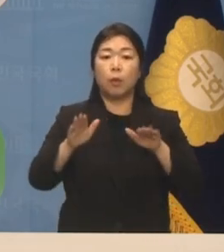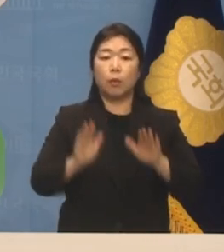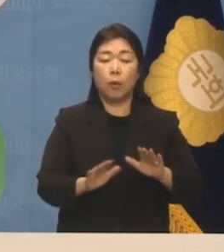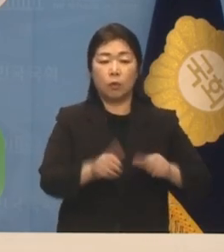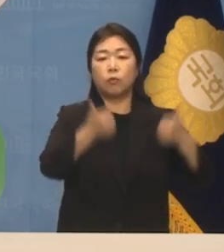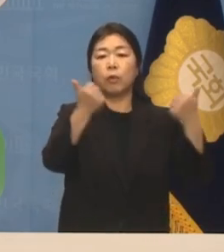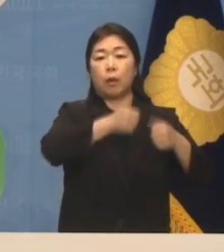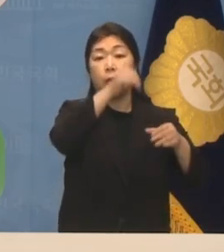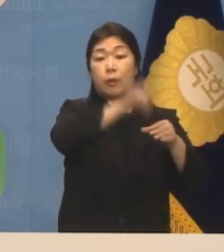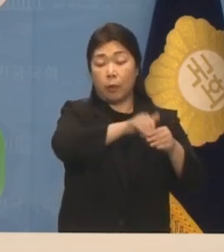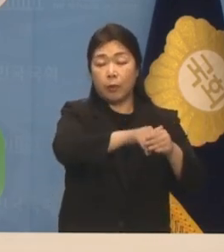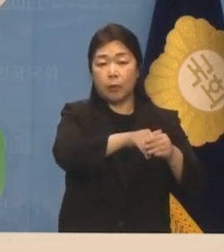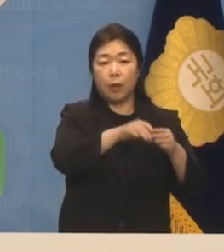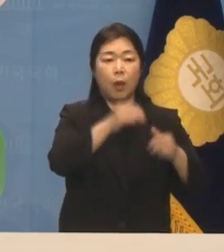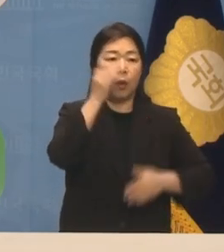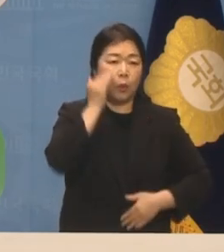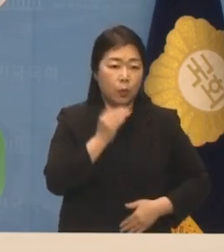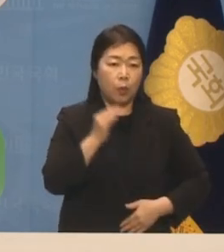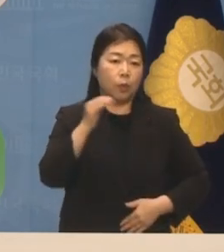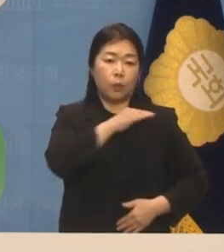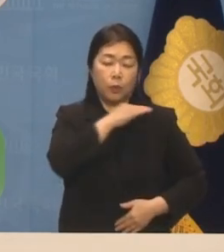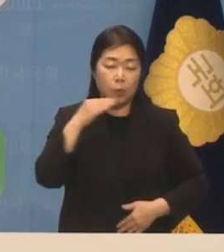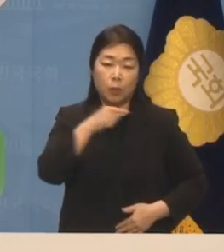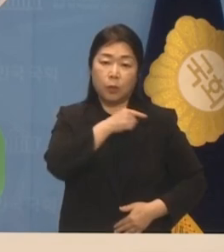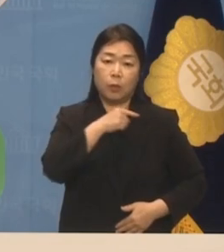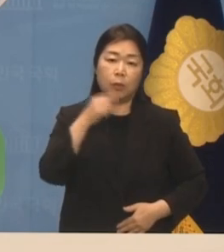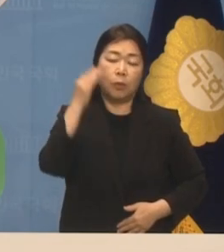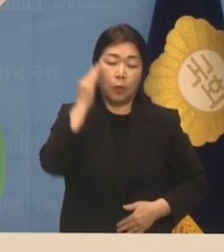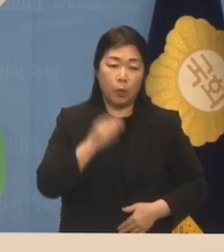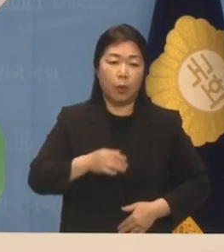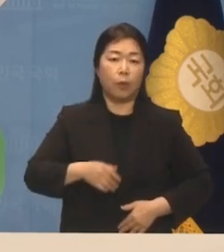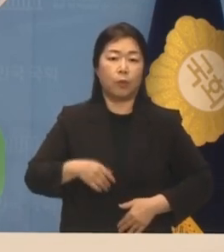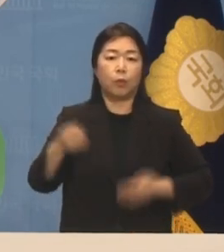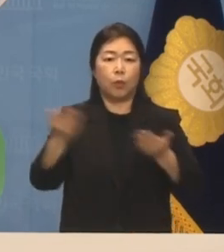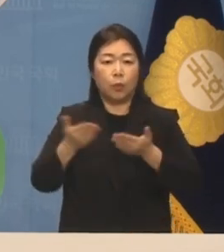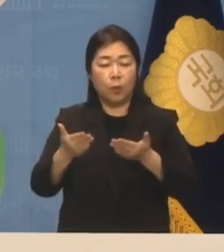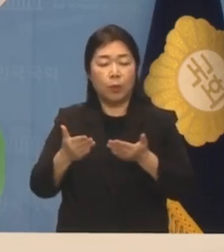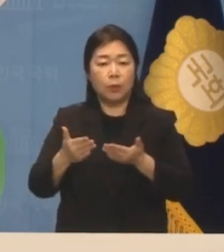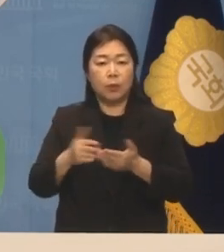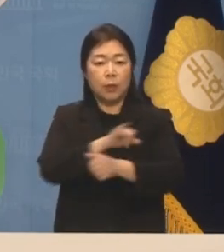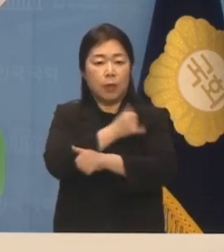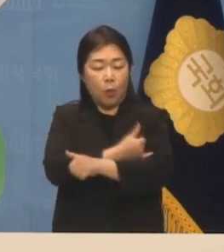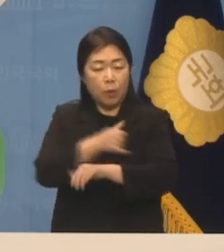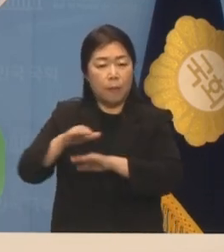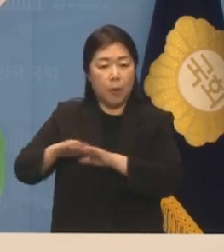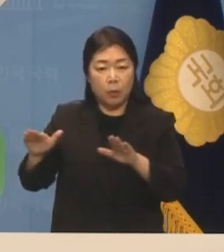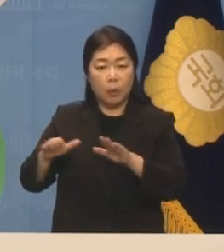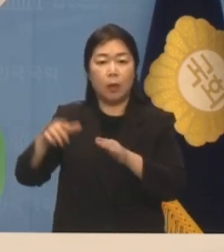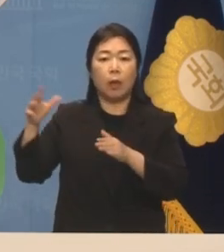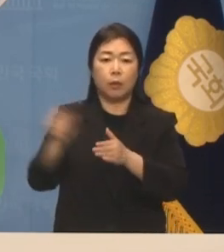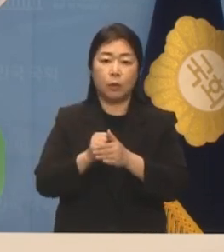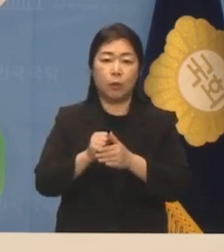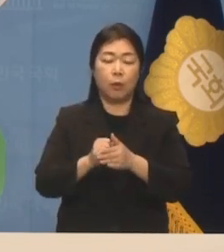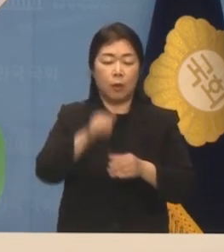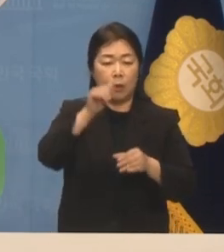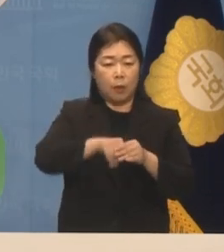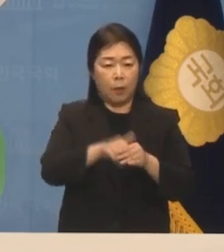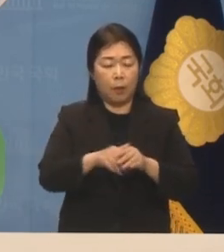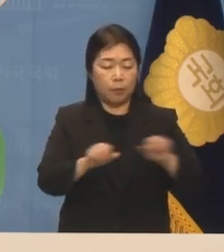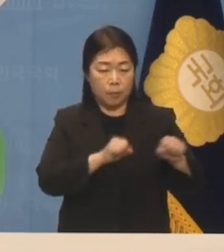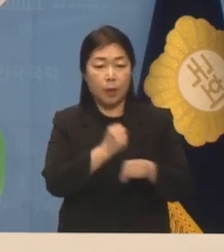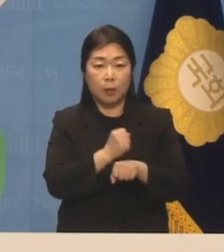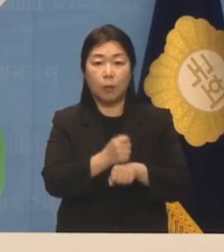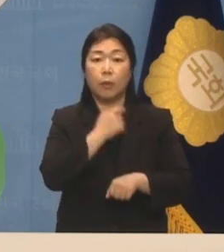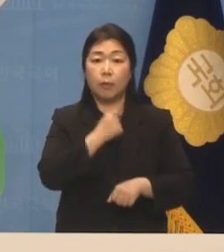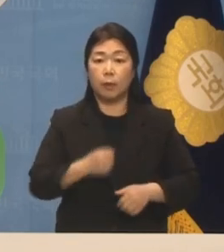녹색으로 인권과 평등의 가치로 한국 사회의 새로운 청사진을 만드는 선거로